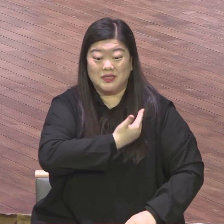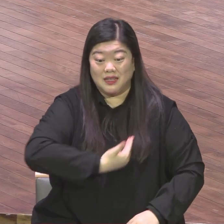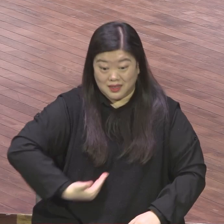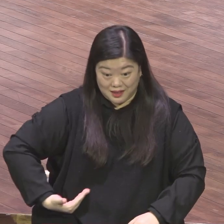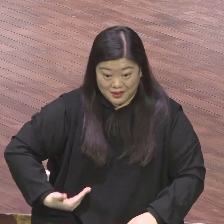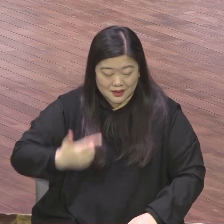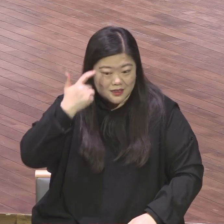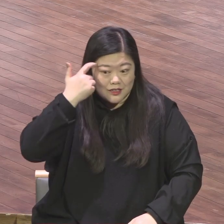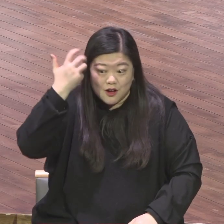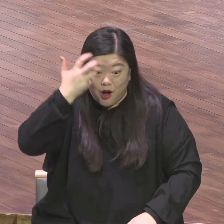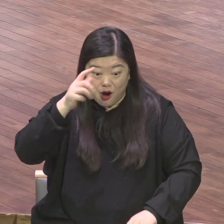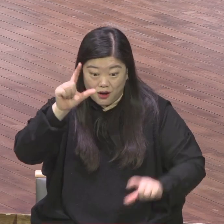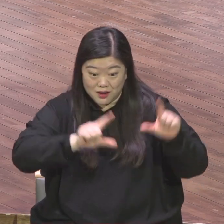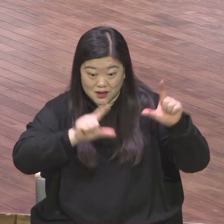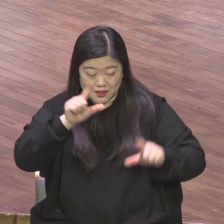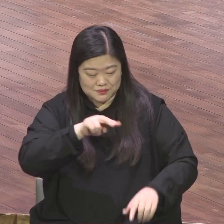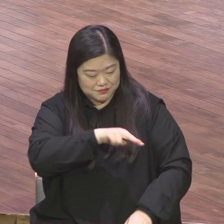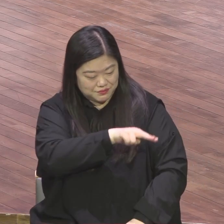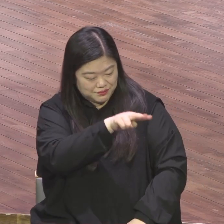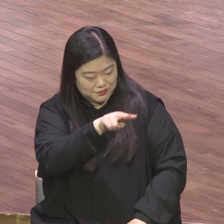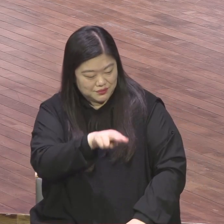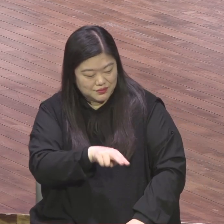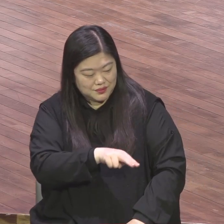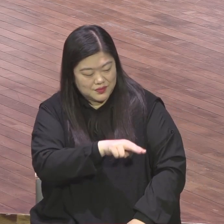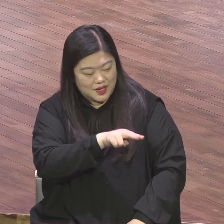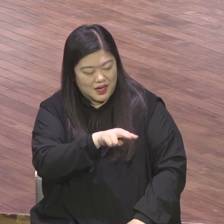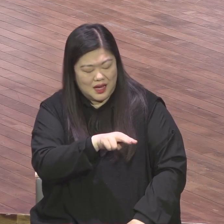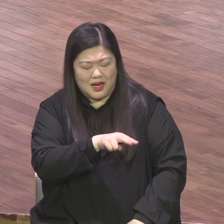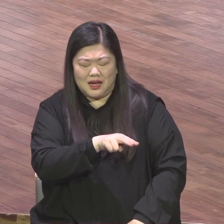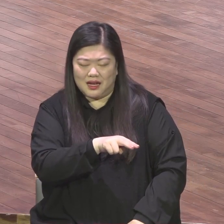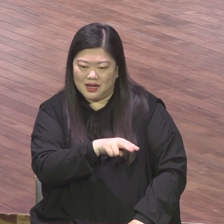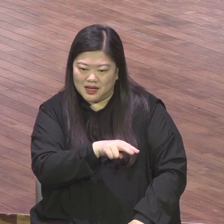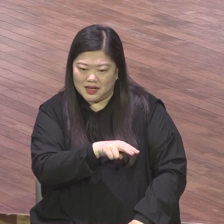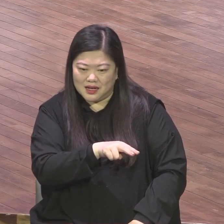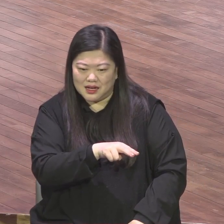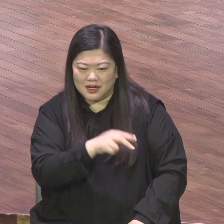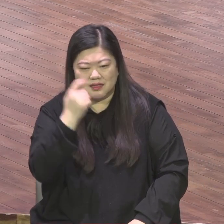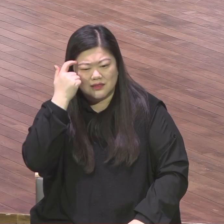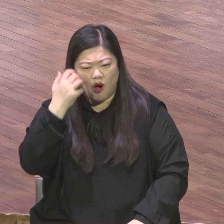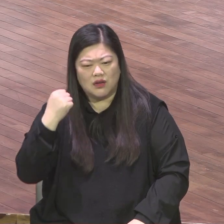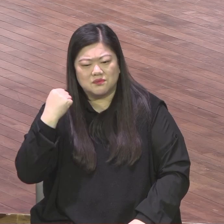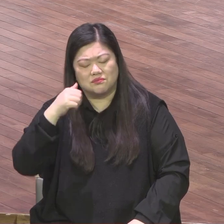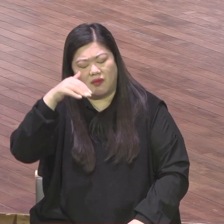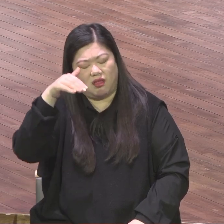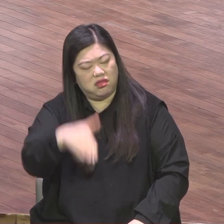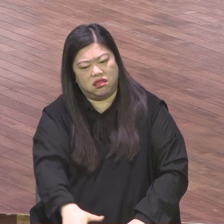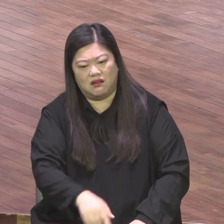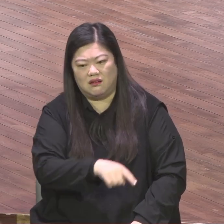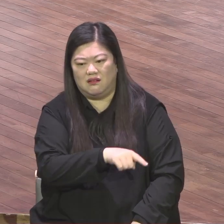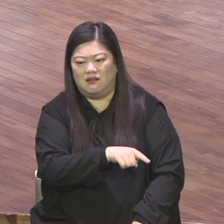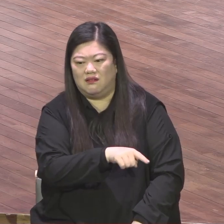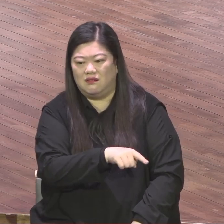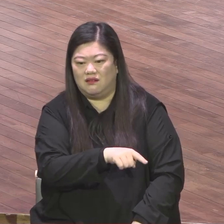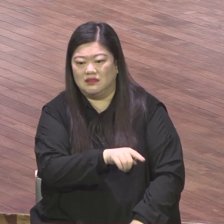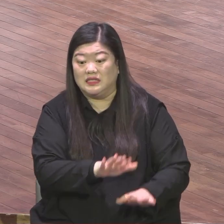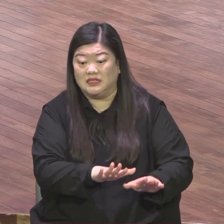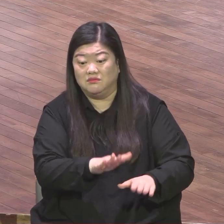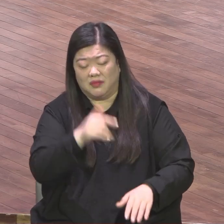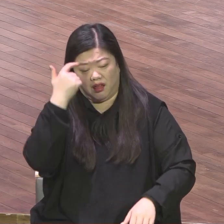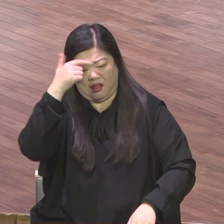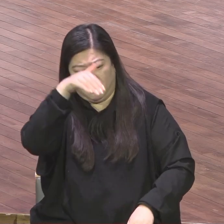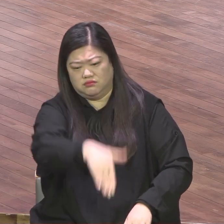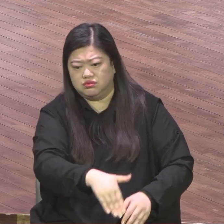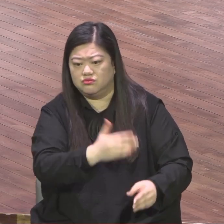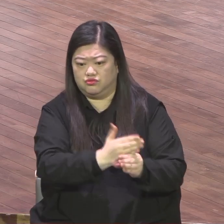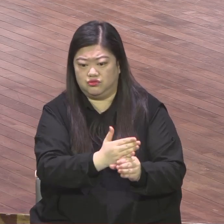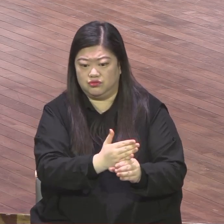영적 상태도 충만한 상태 아니에요. 패잔병이에요. 패잔병. 영적 상태도 행편없어요.